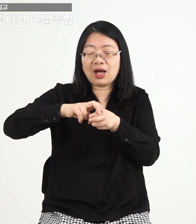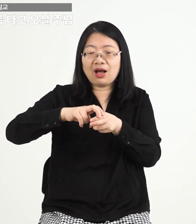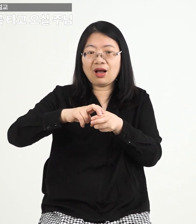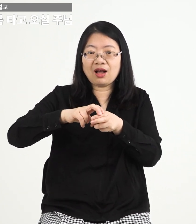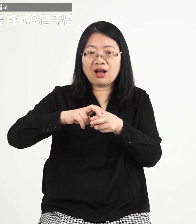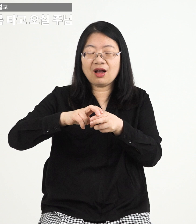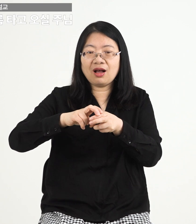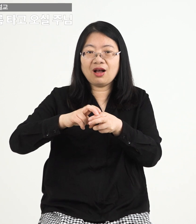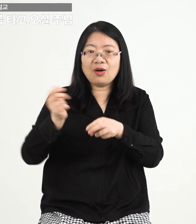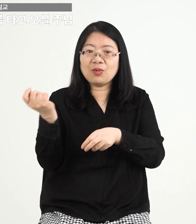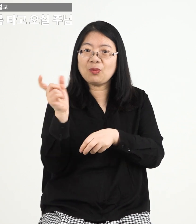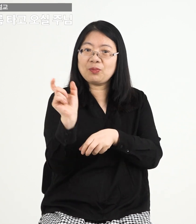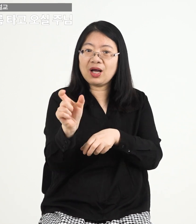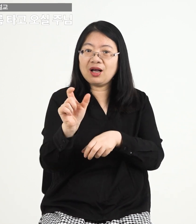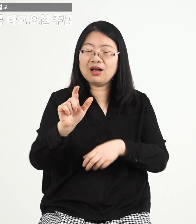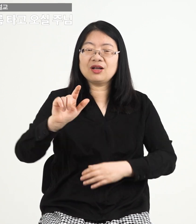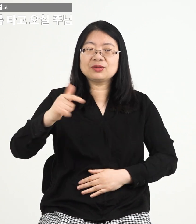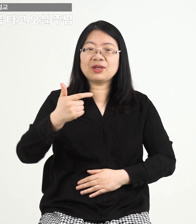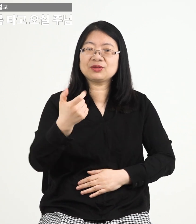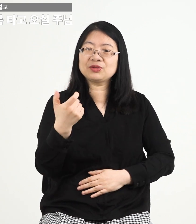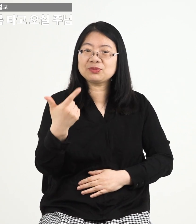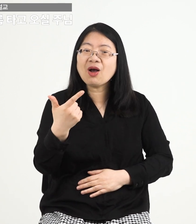보니까 666번이야.